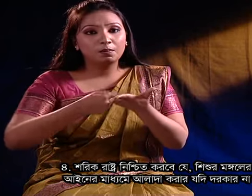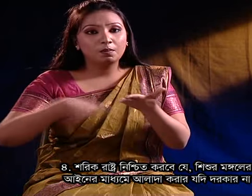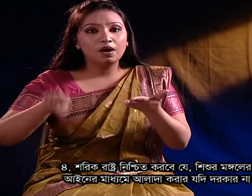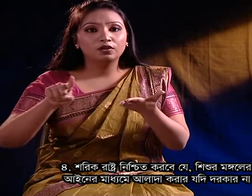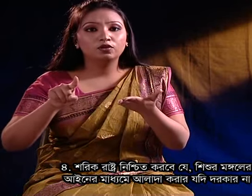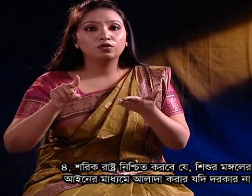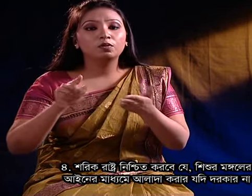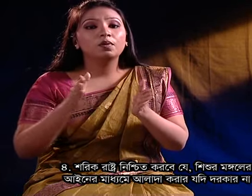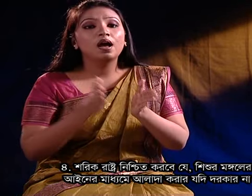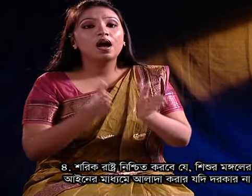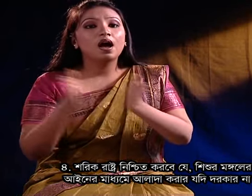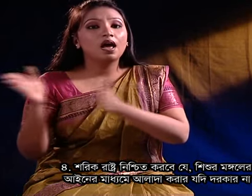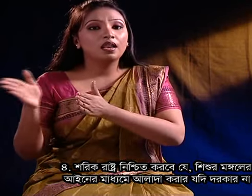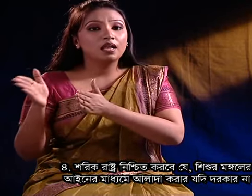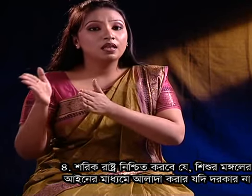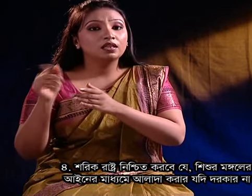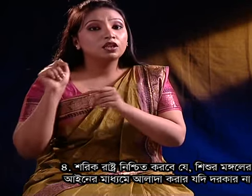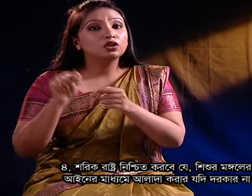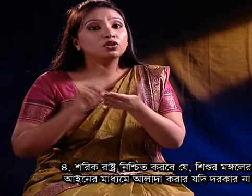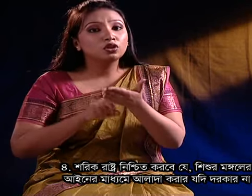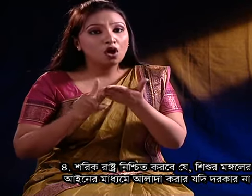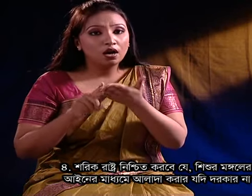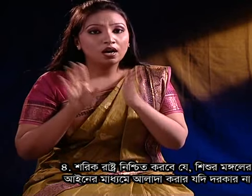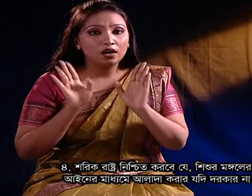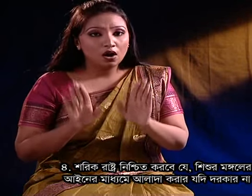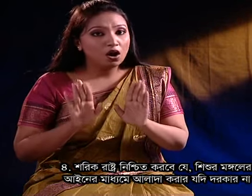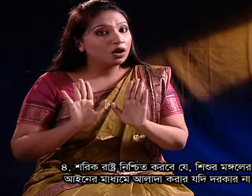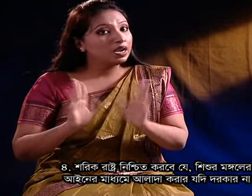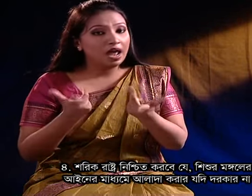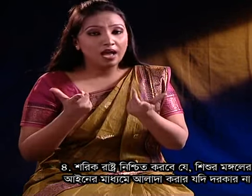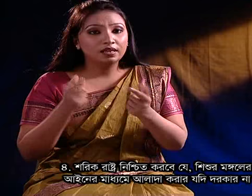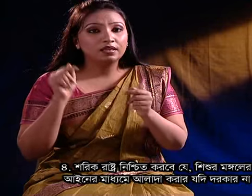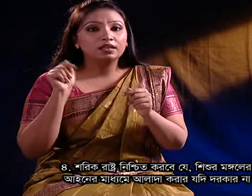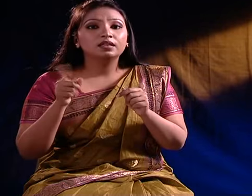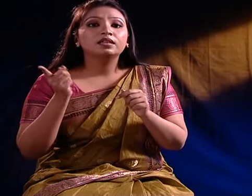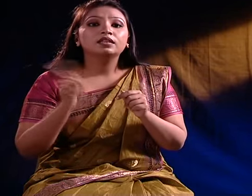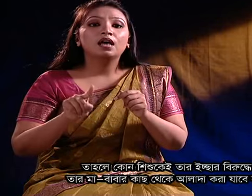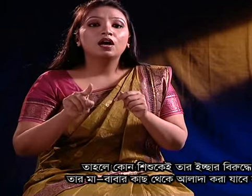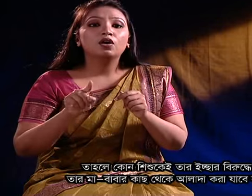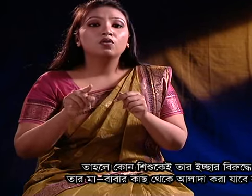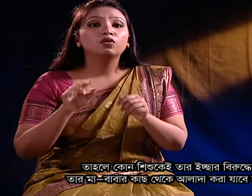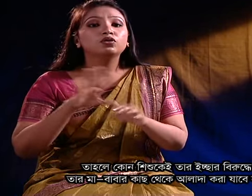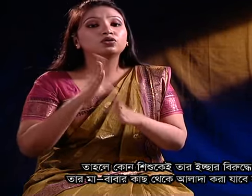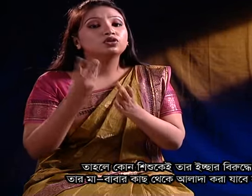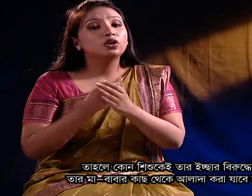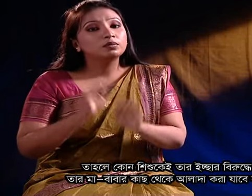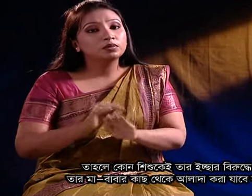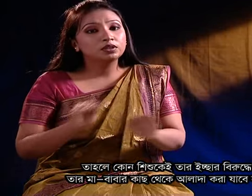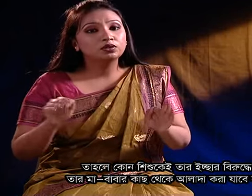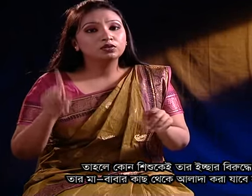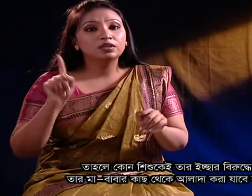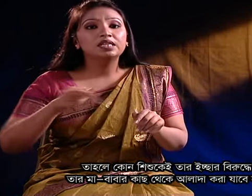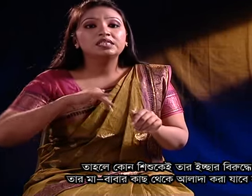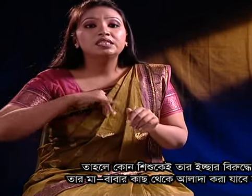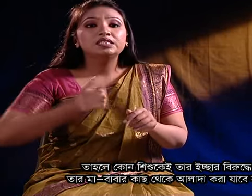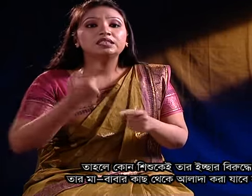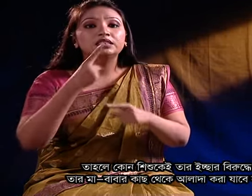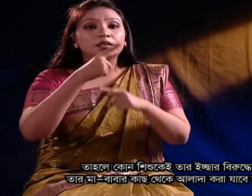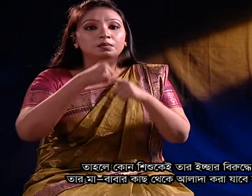আলাদা করার যদি দরকার না হয়, তাহলে কোনো শিশুকেই তার ইচ্ছার বিরুদ্ধে তার মা